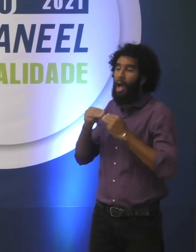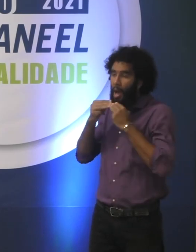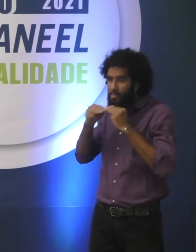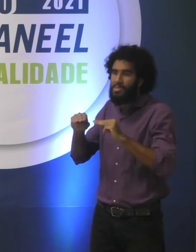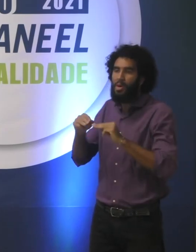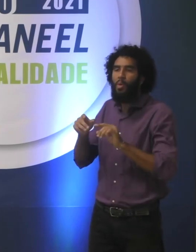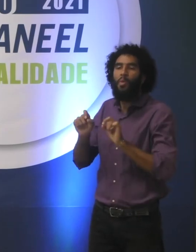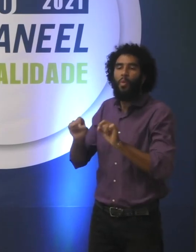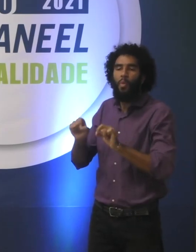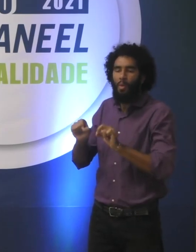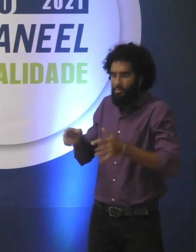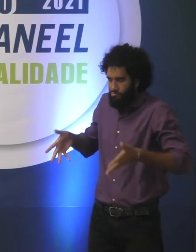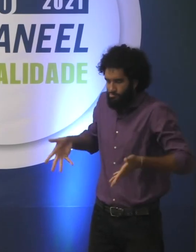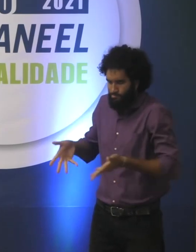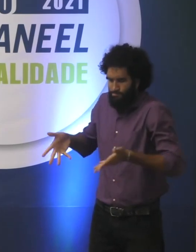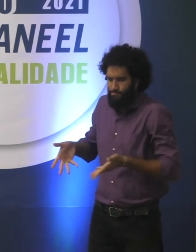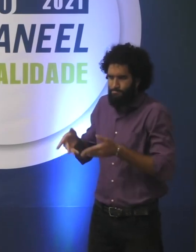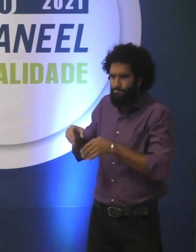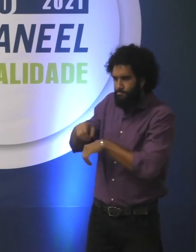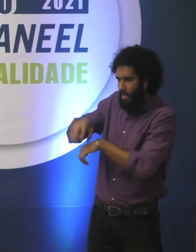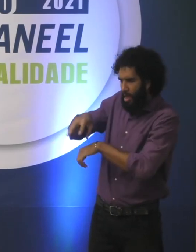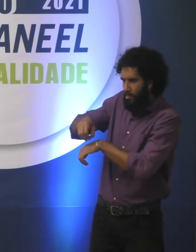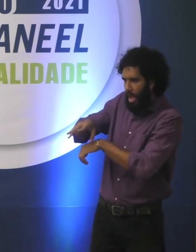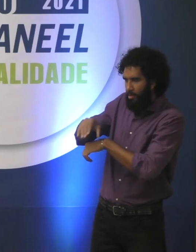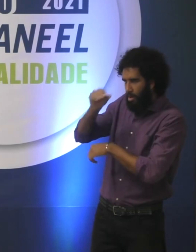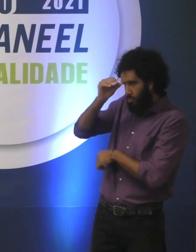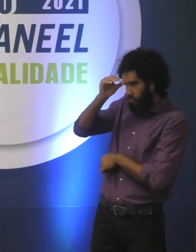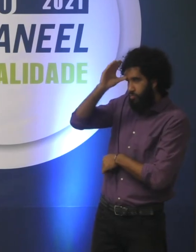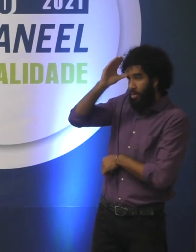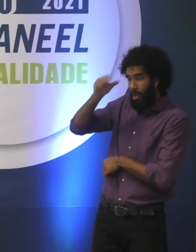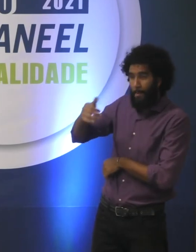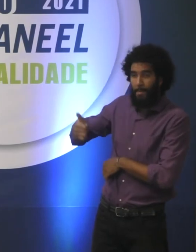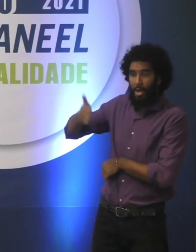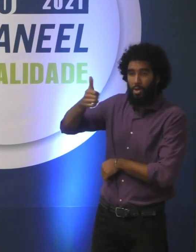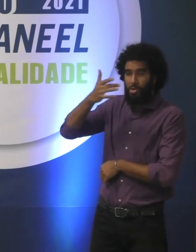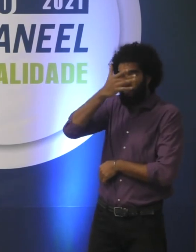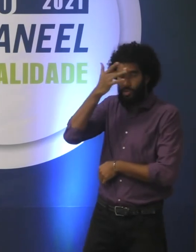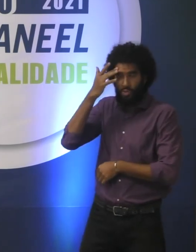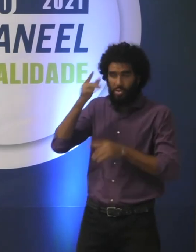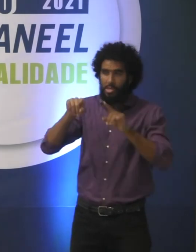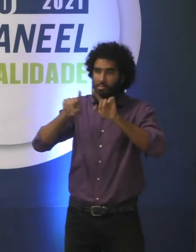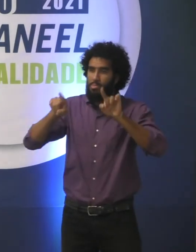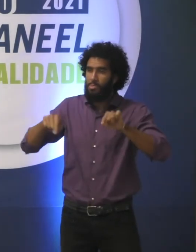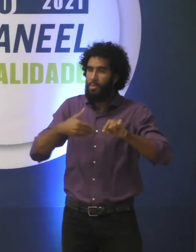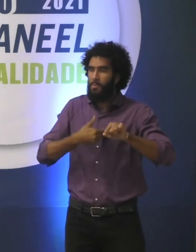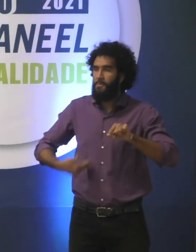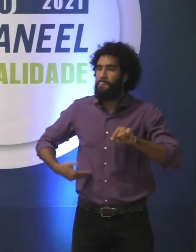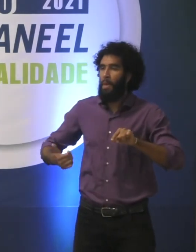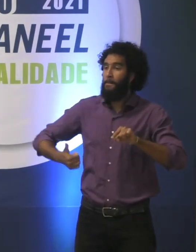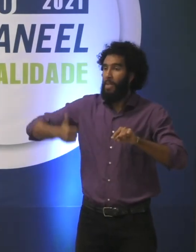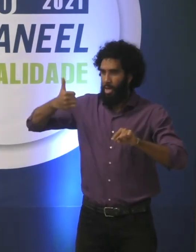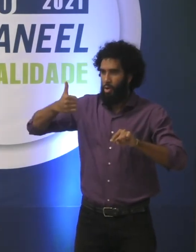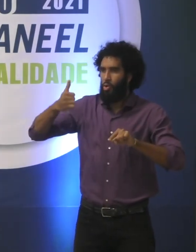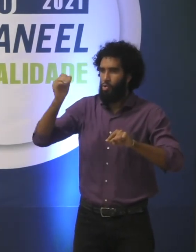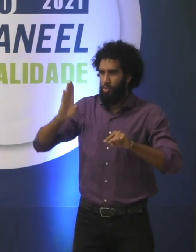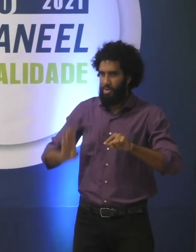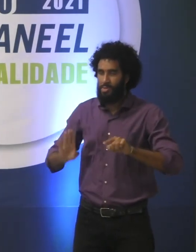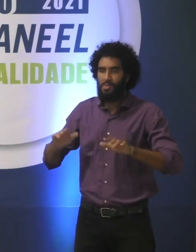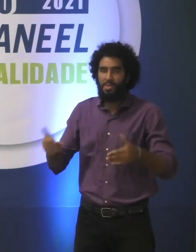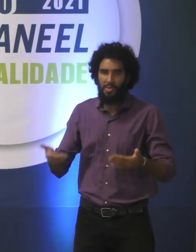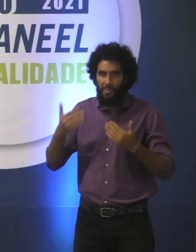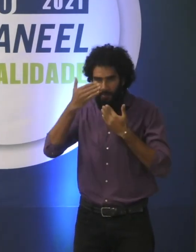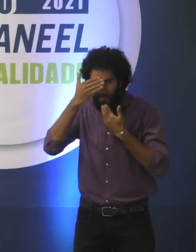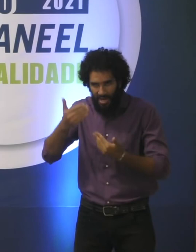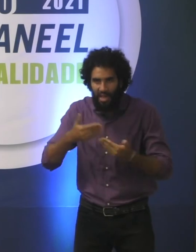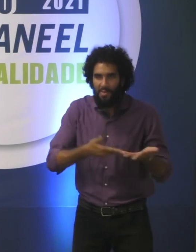é essa formação contínua dos melhores quadros de servidores do setor elétrico brasileiro. Então, meu muito obrigado pelo